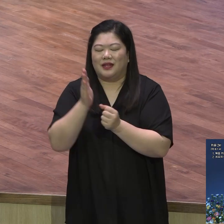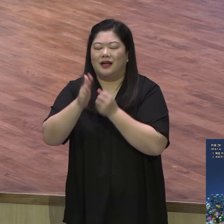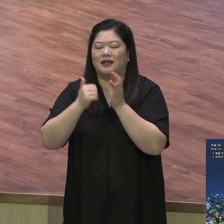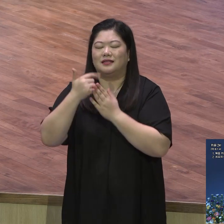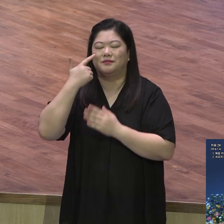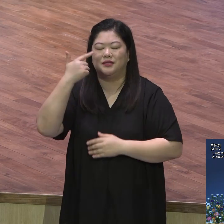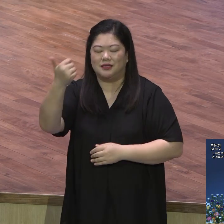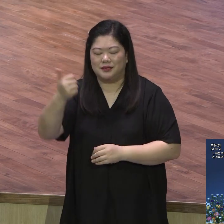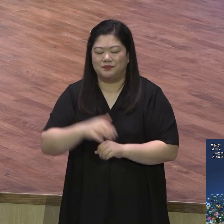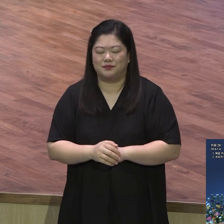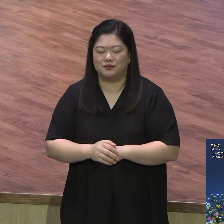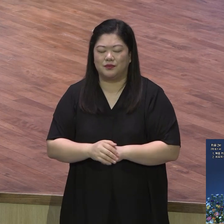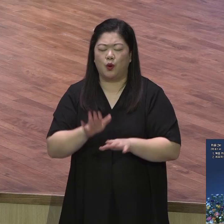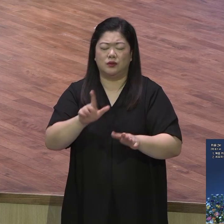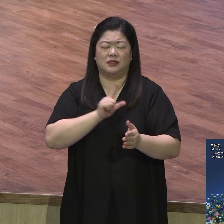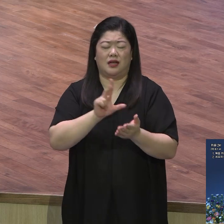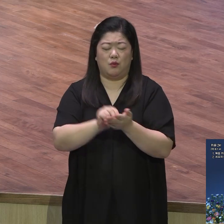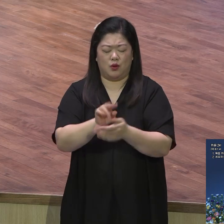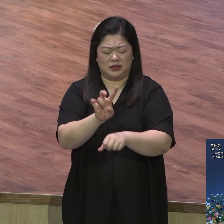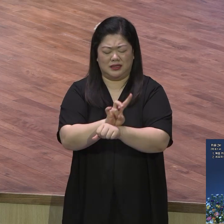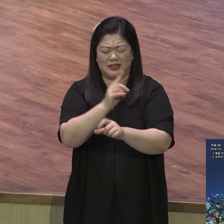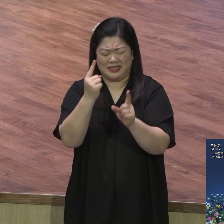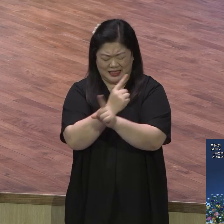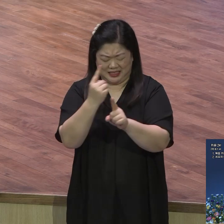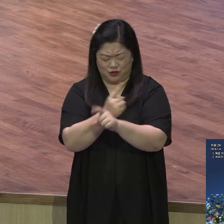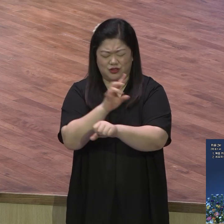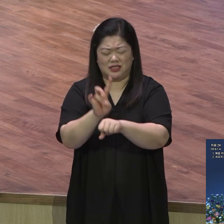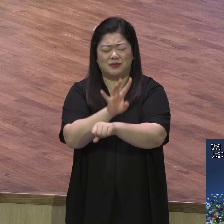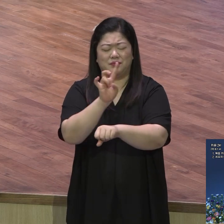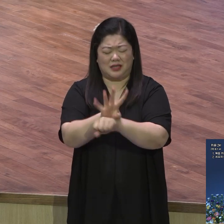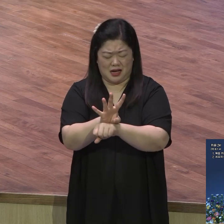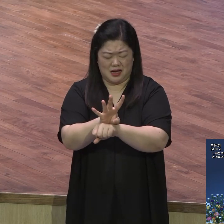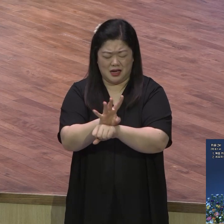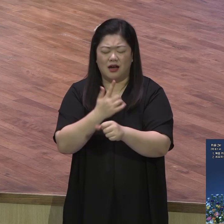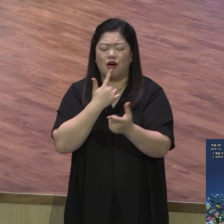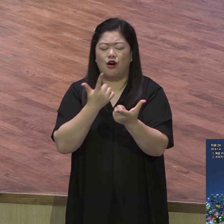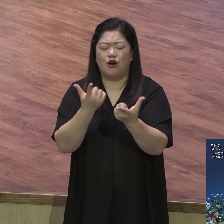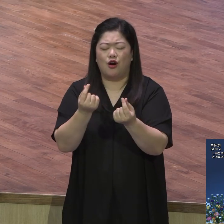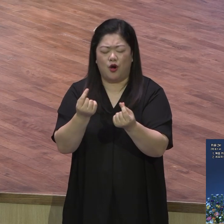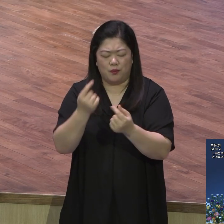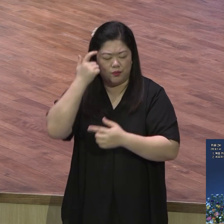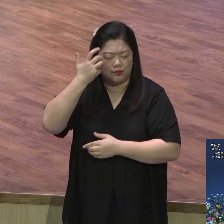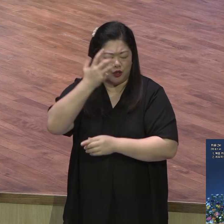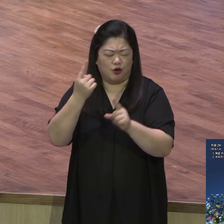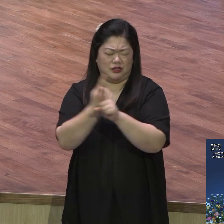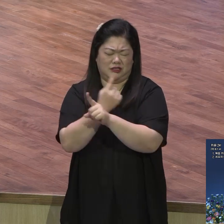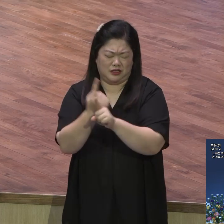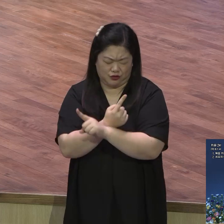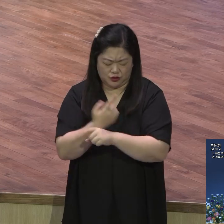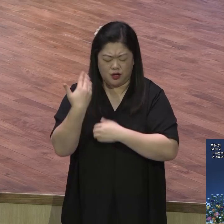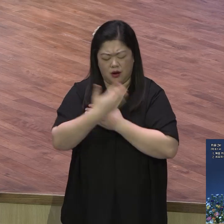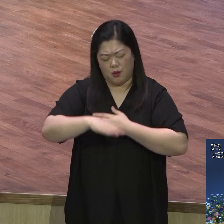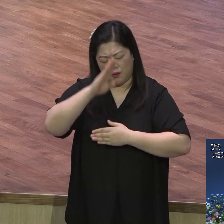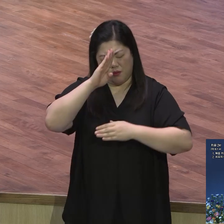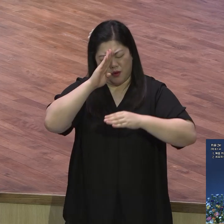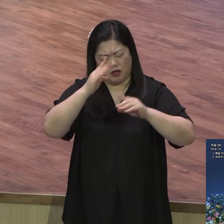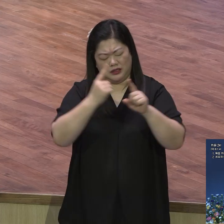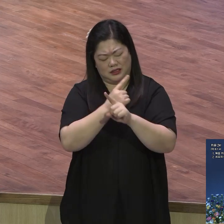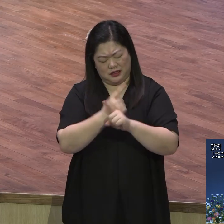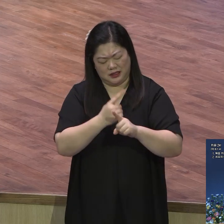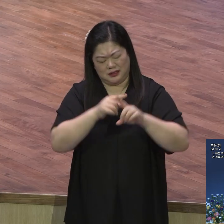24 영유관에 모든 성도들 오늘부터 영적 치유가 일어나게 하여 주옵사사 육신의 질병도 하나님이